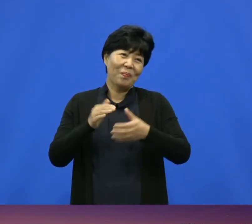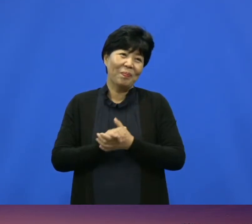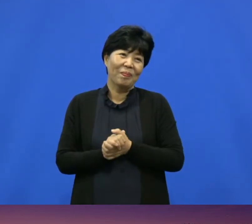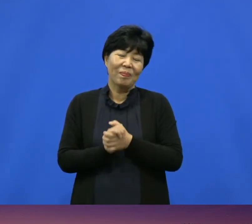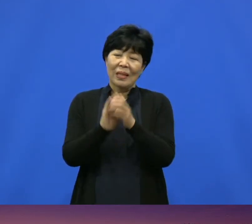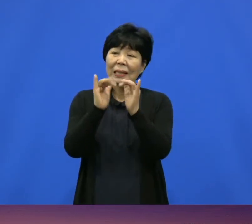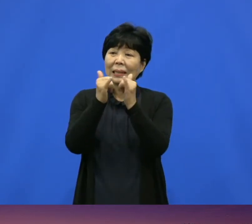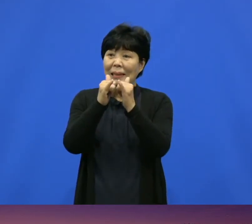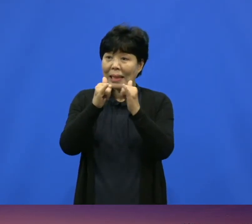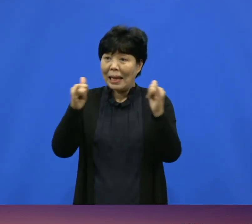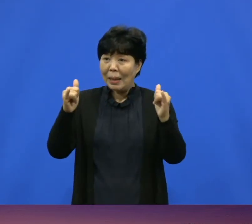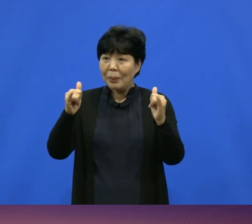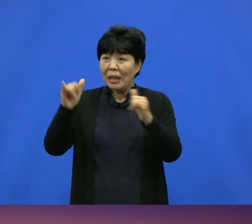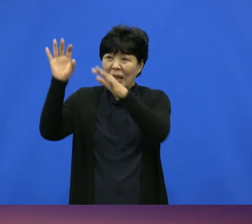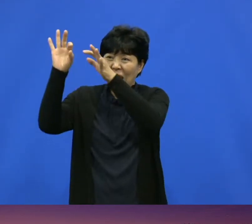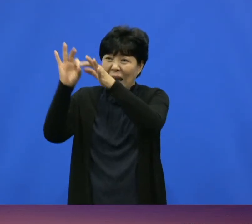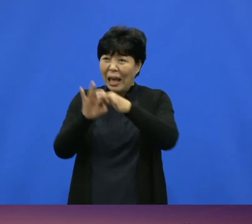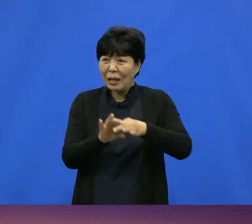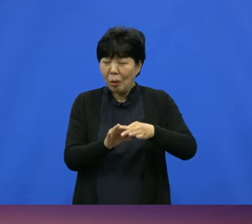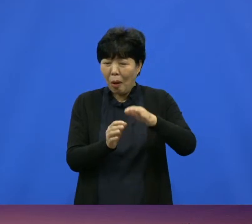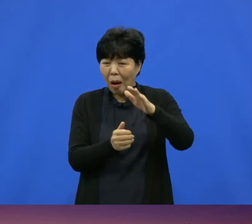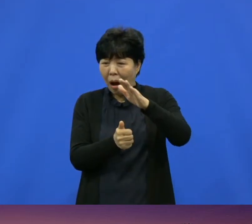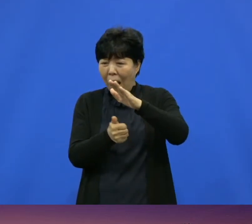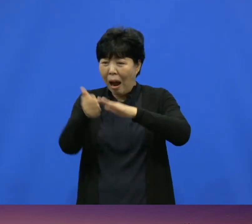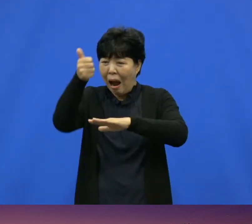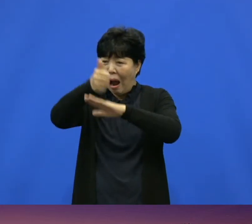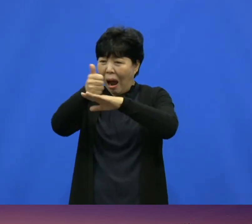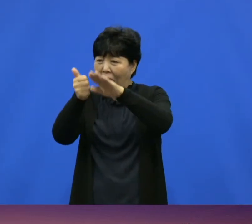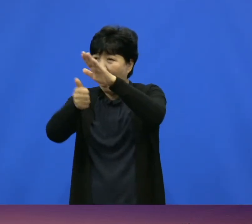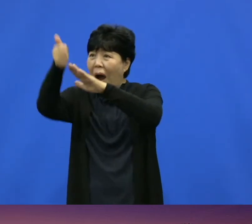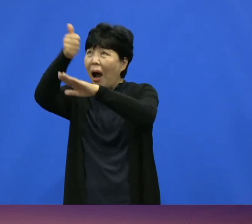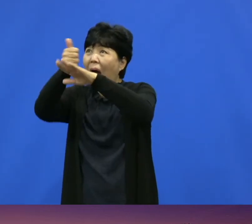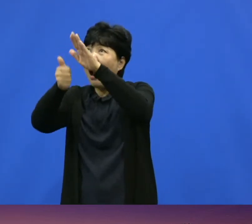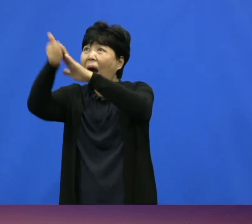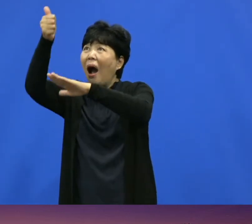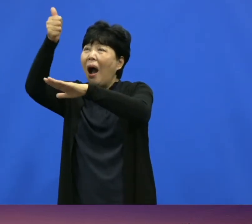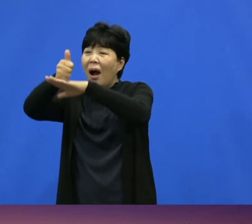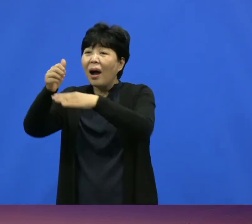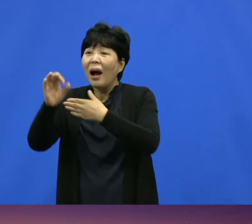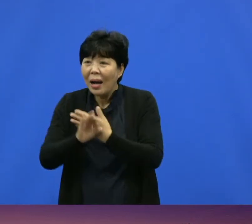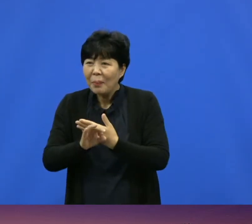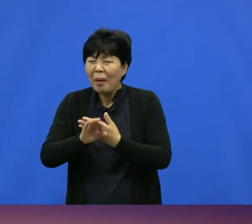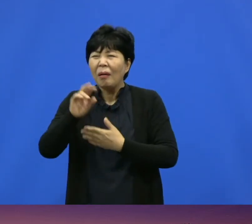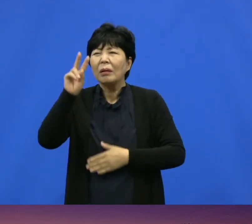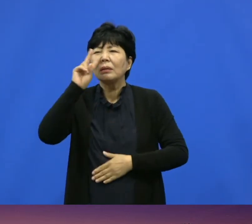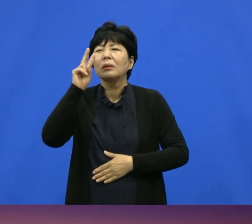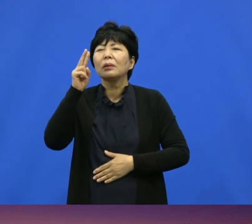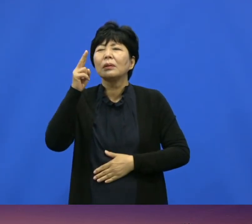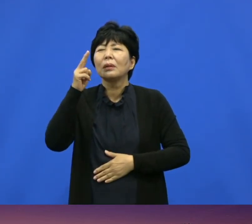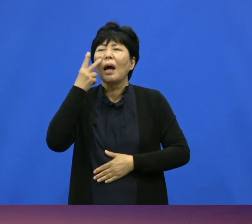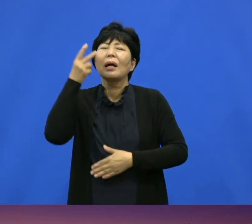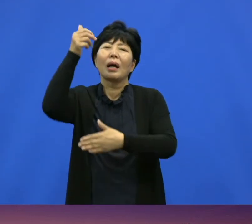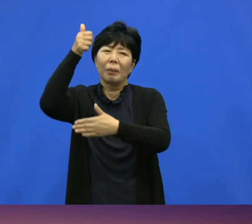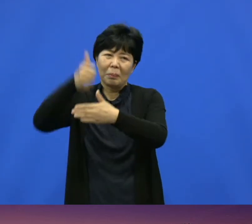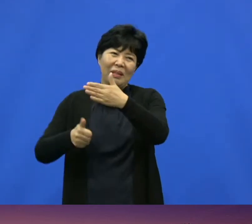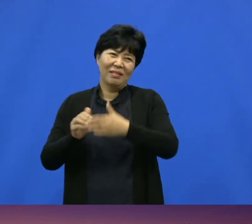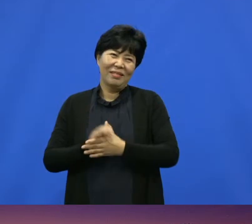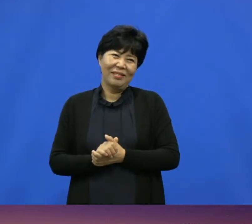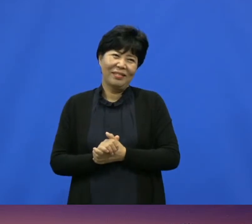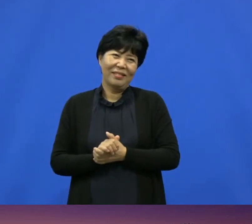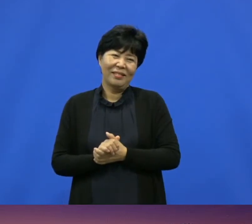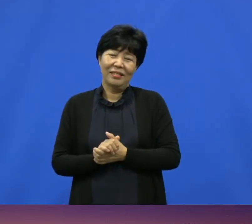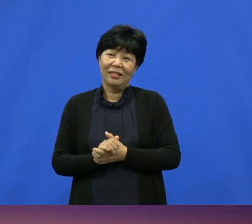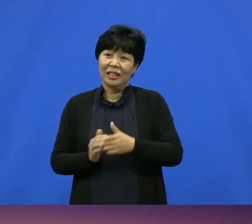인간이 성공만 하면요, 올라가기만 하면요, 자기 착각에서 벗어나지를 못해요. 그러면 굉장히 높이 올라가서 떨어지면